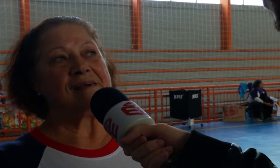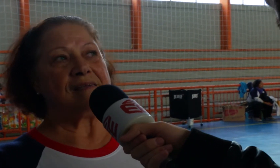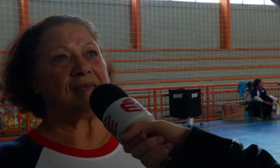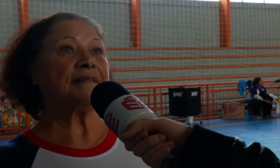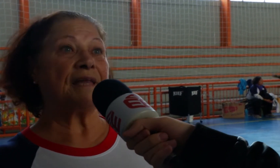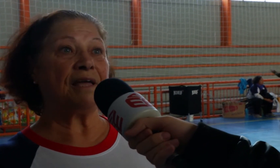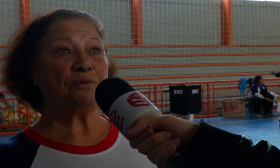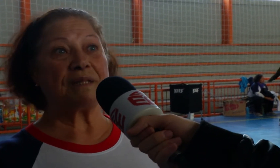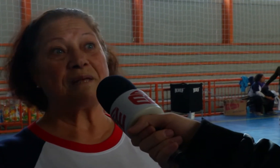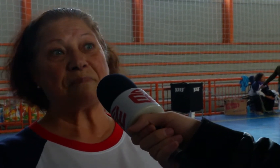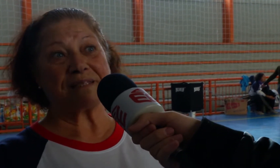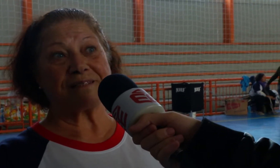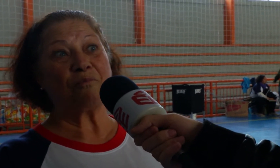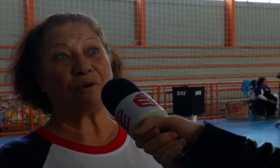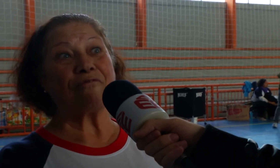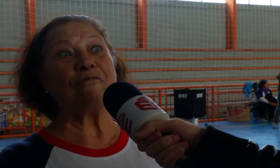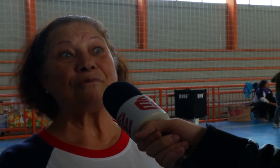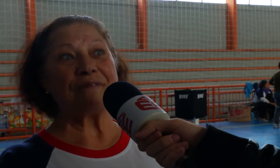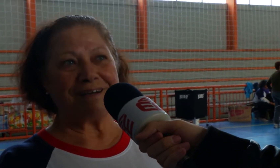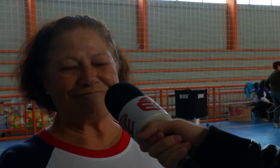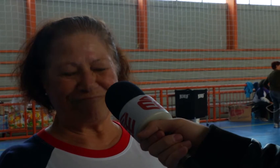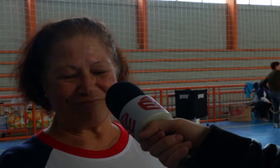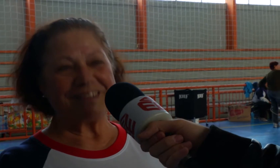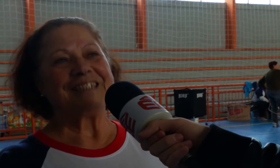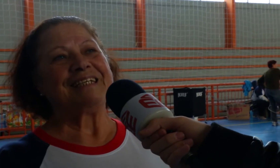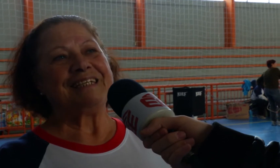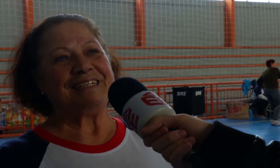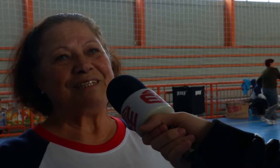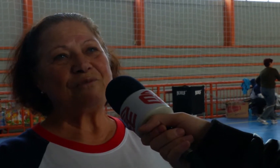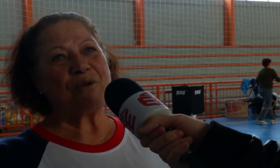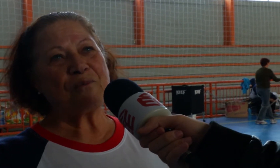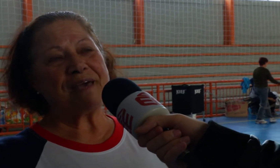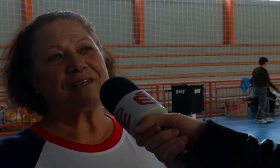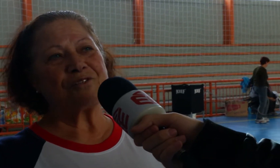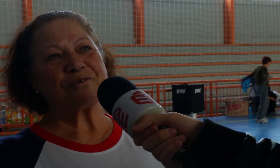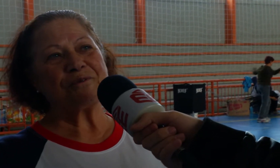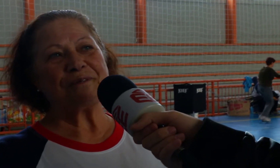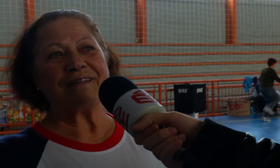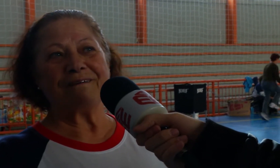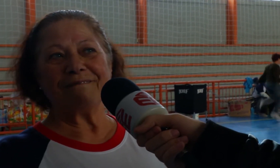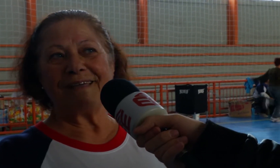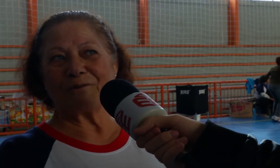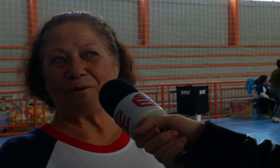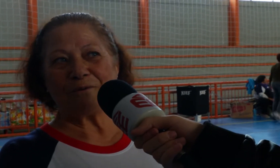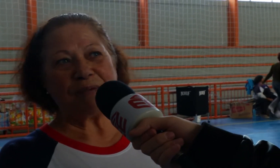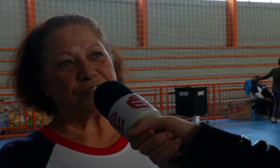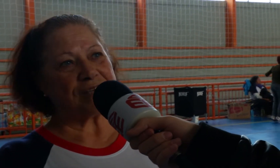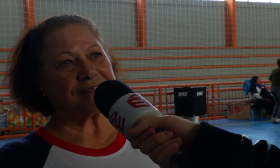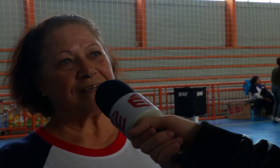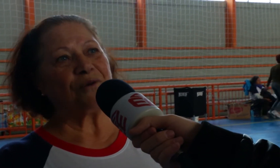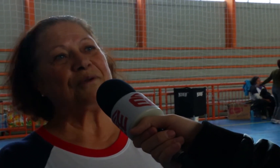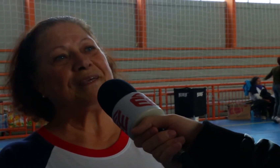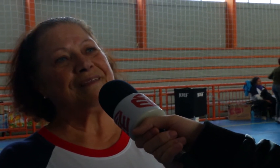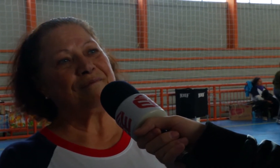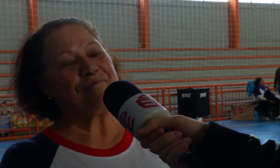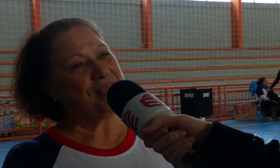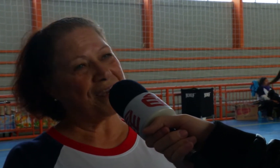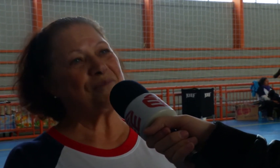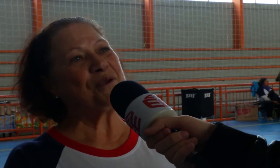e entrei numa depressão profunda. E o meu médico não entrou com medicação e me encaminhou